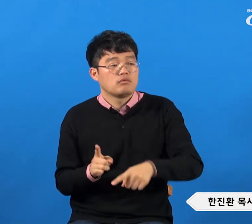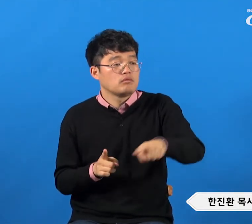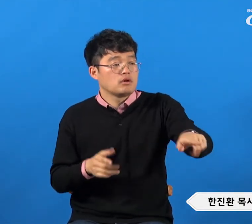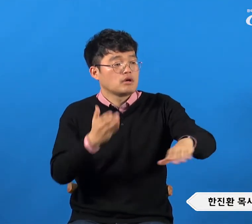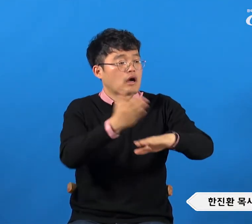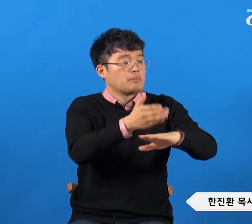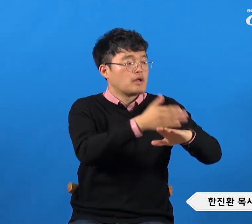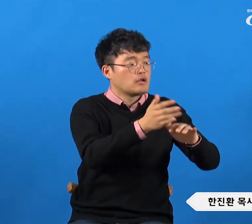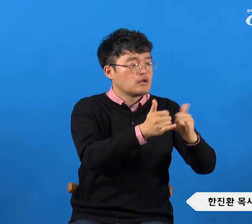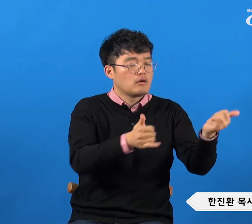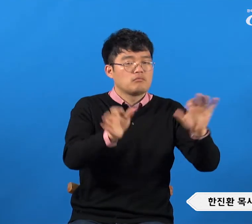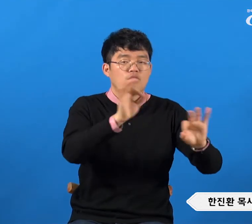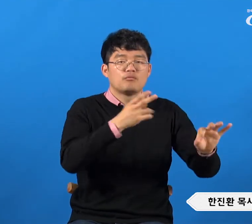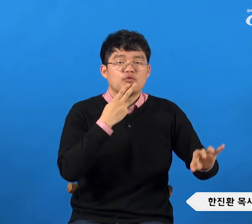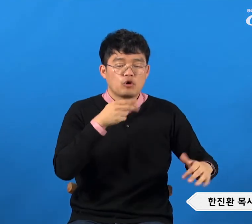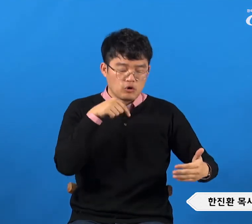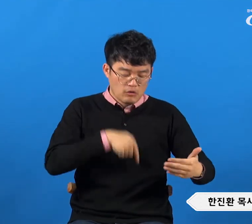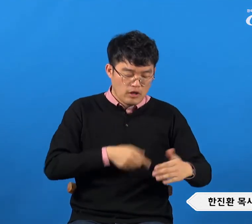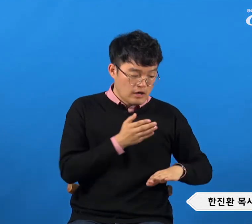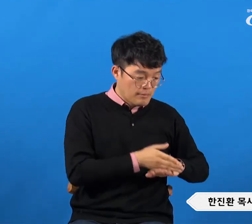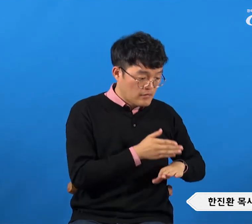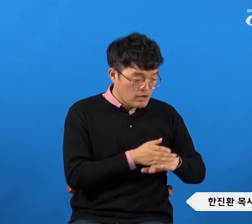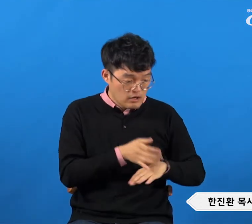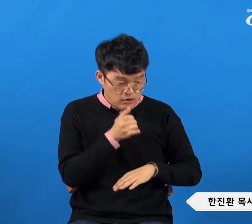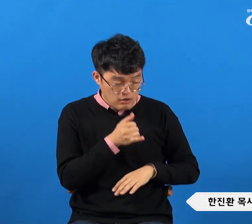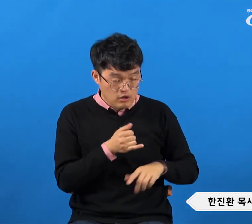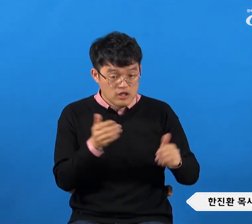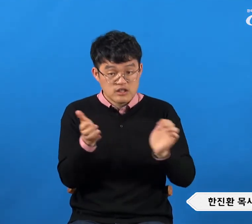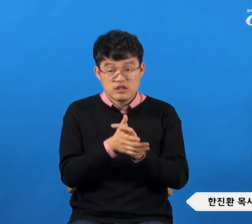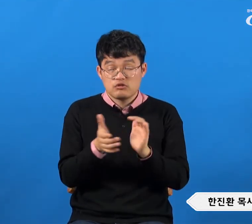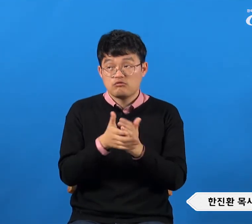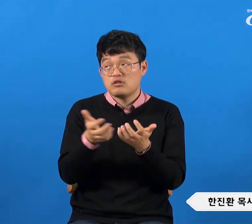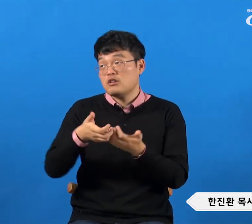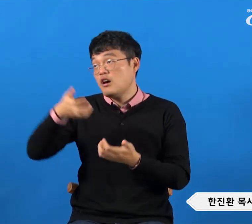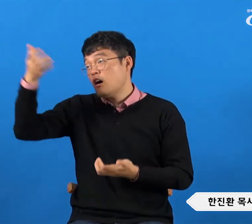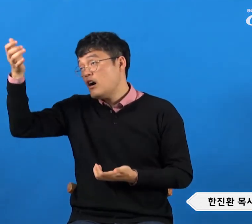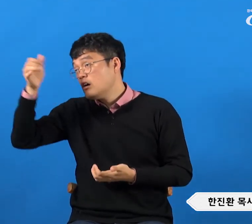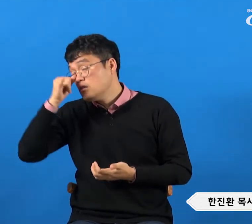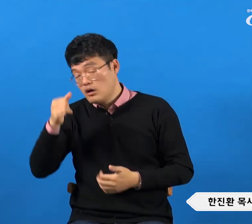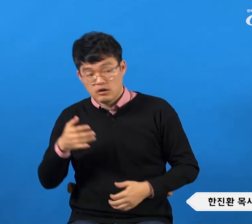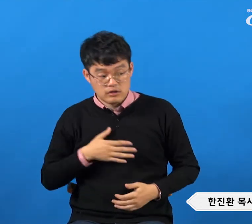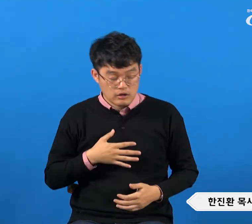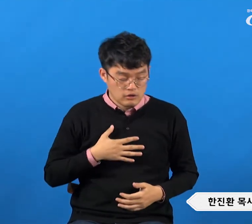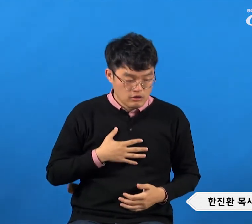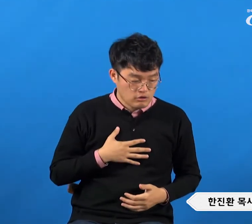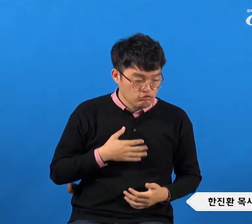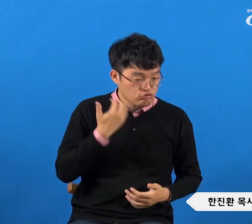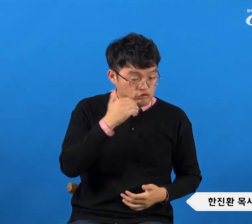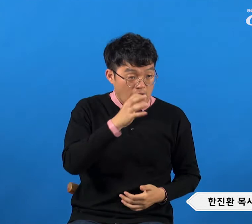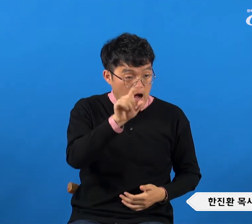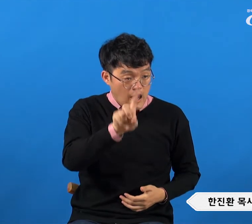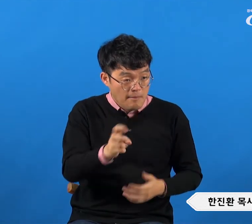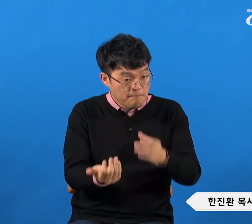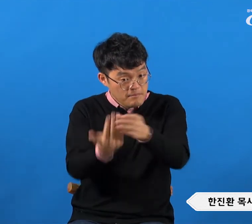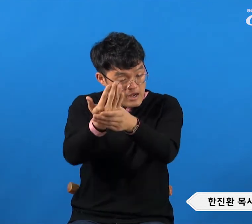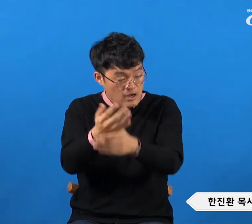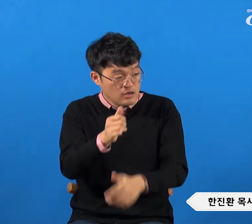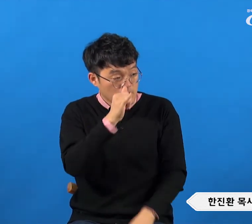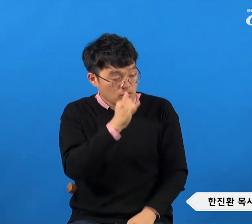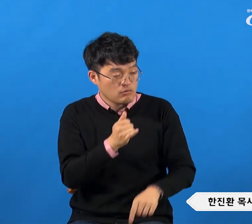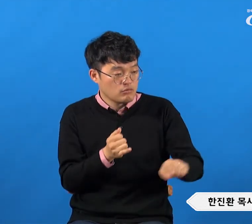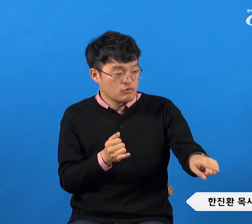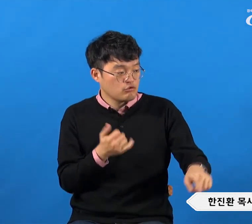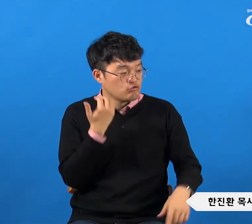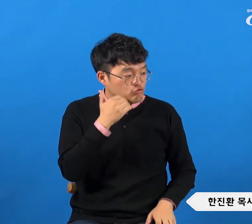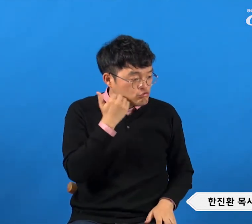속에서는 막 감사가 우러나는데 친구 누구가 세상을 떠났다더라 하는 얘기 들으면, 누구는 암에 걸렸다더라 하는 얘기